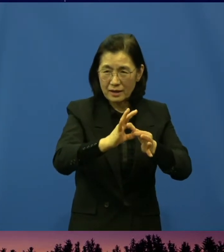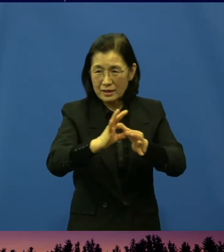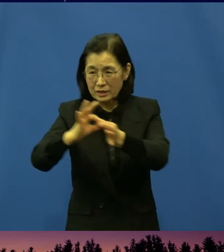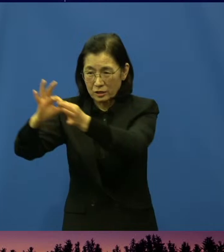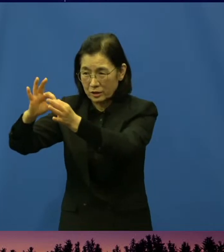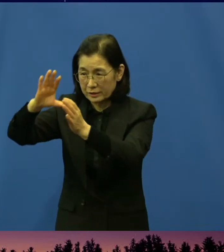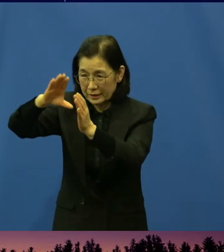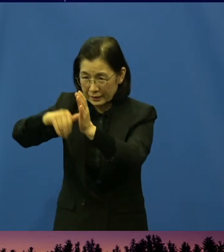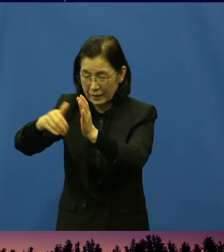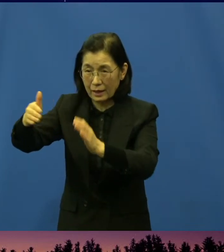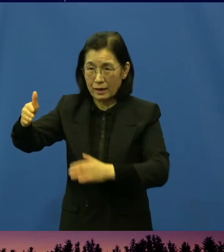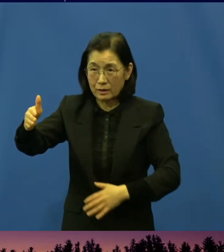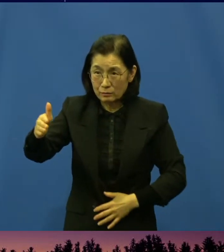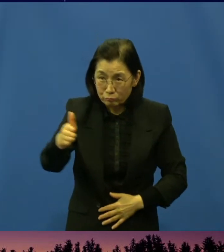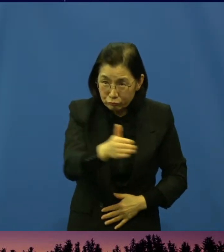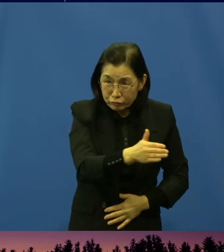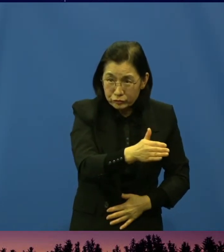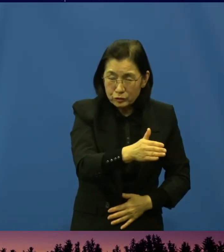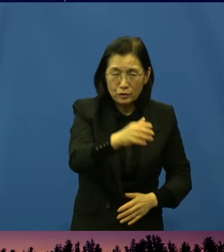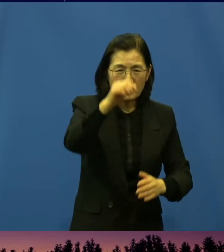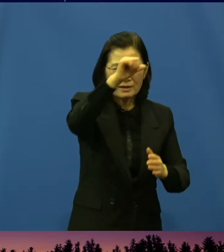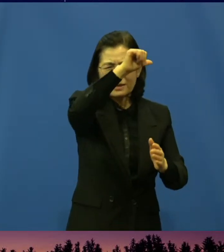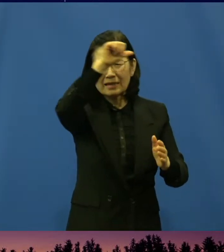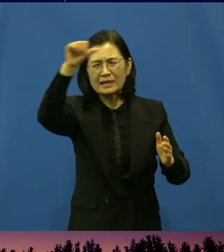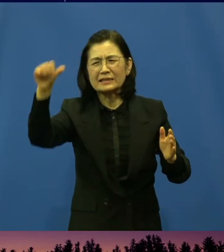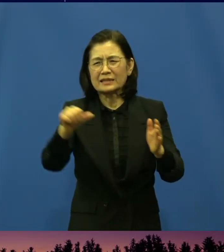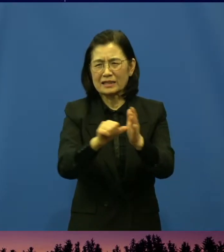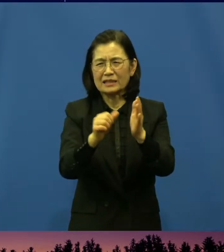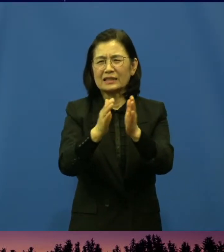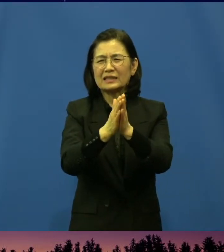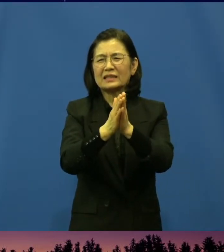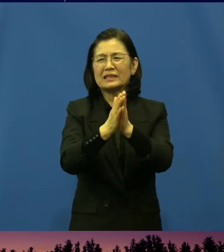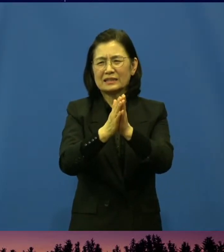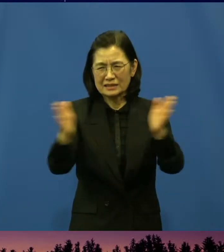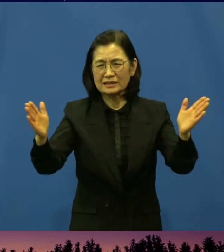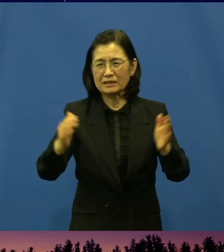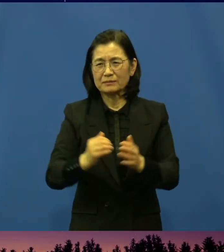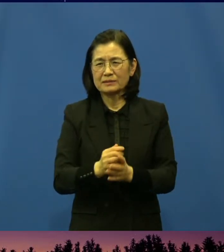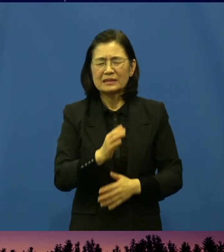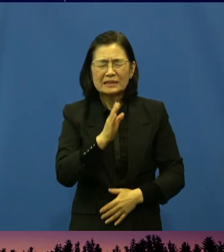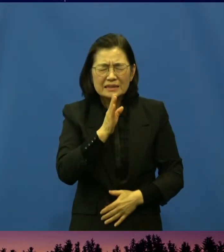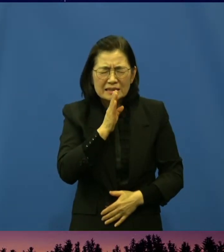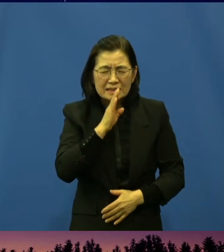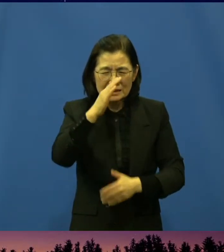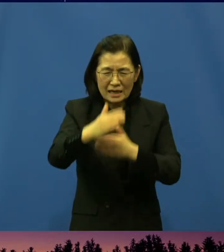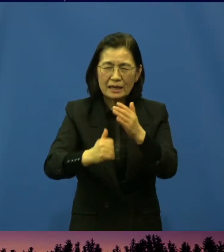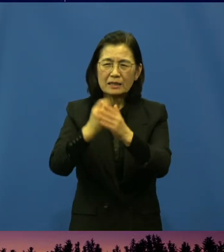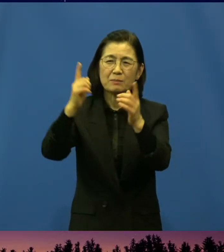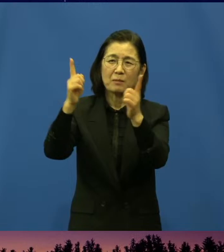순간부터 인생이 카운터가 되는 거예요. 진정한 카운터가 되는 거예요.